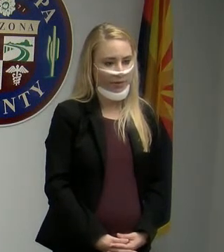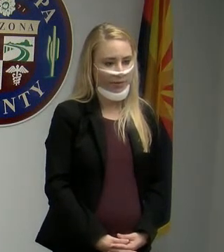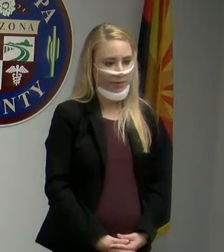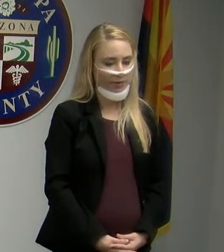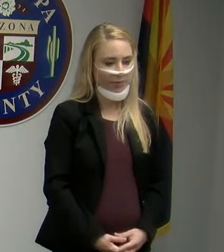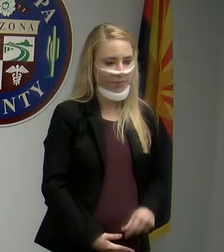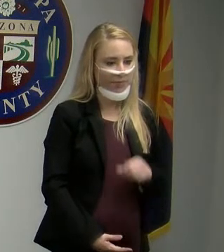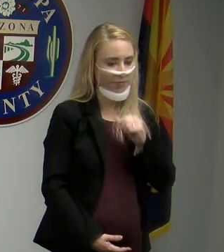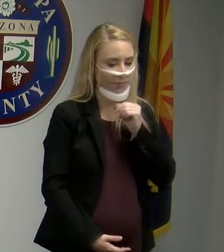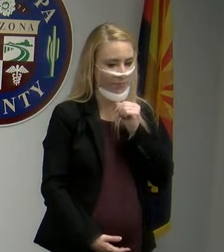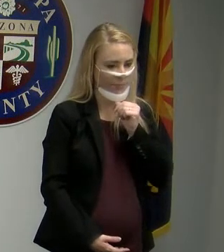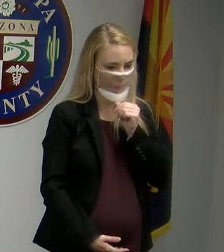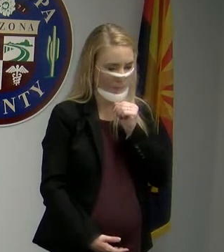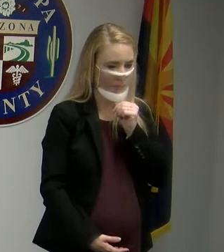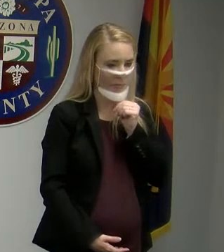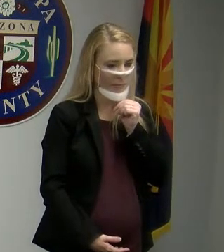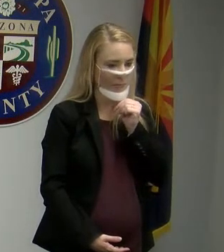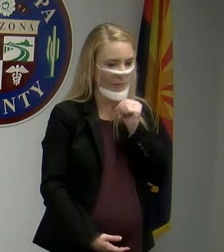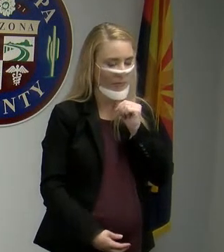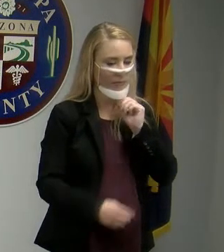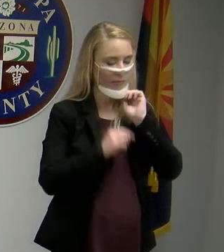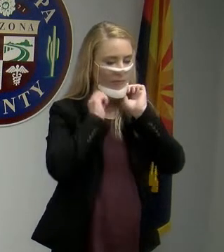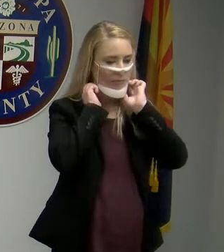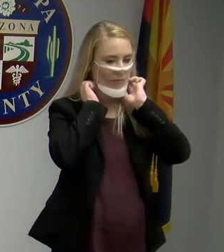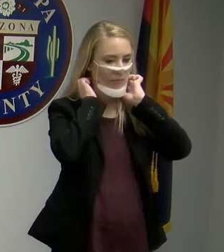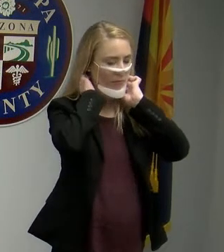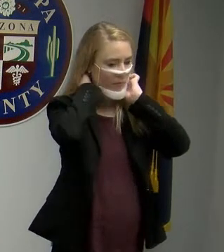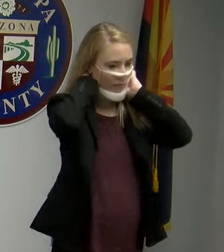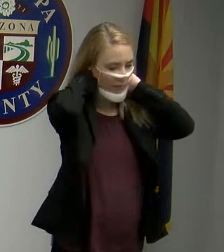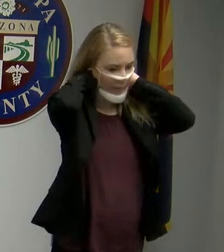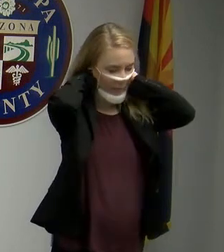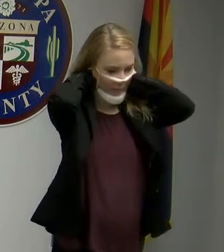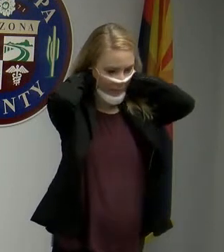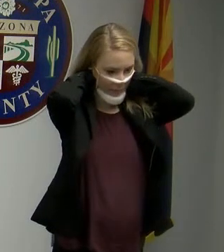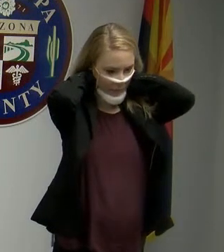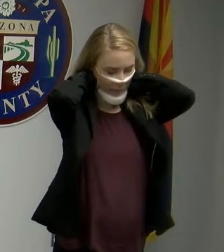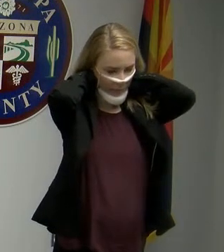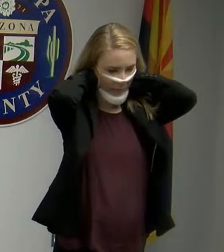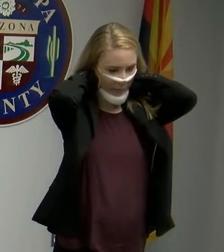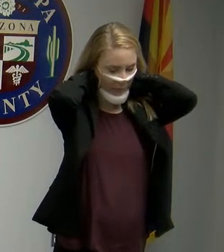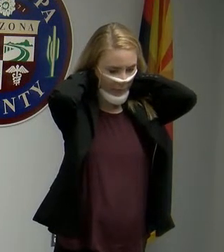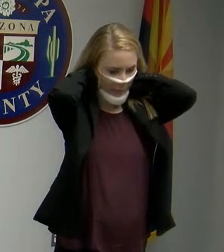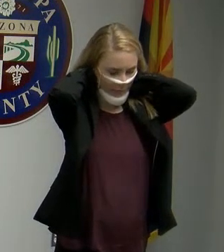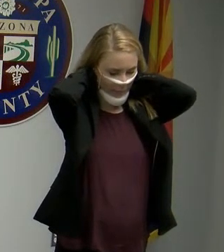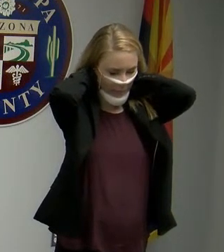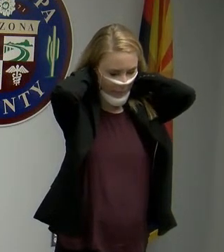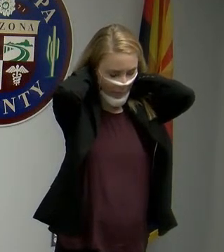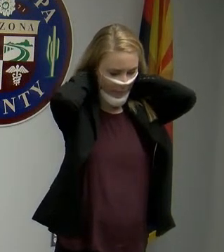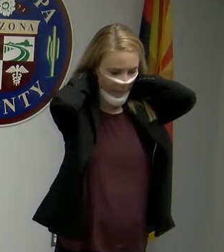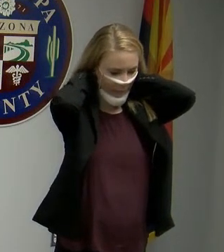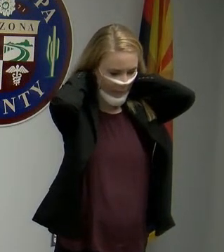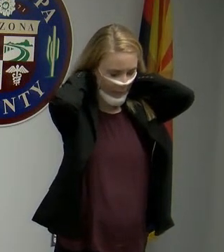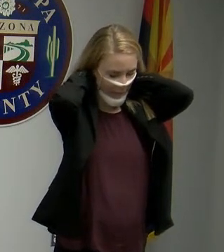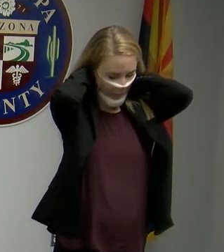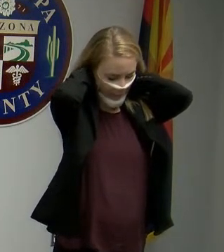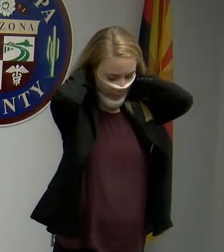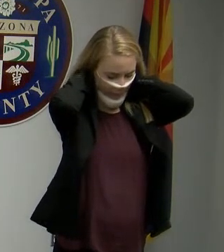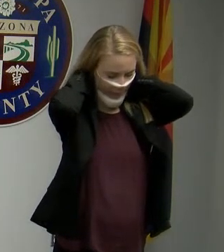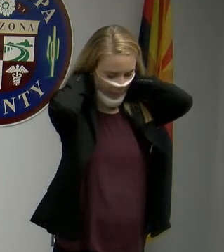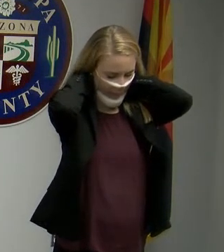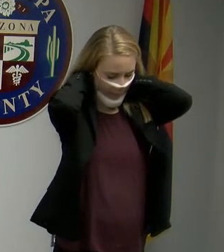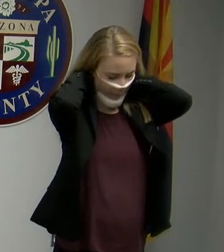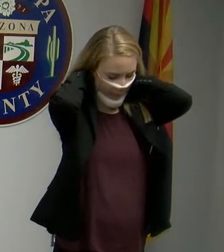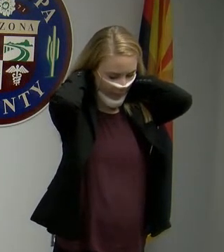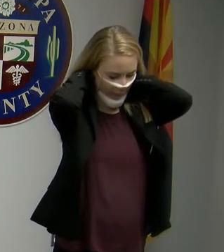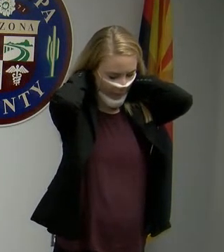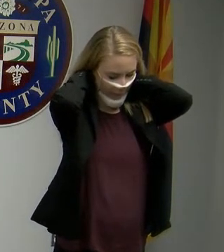COVID-19, que también se han traído más refrigeradores para poder guardar cuerpos. Sin embargo, las muertes que hemos estado viendo en el médico forense no son por